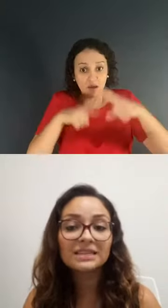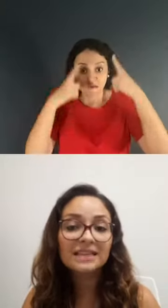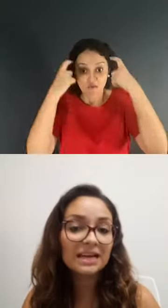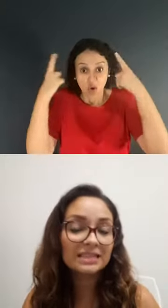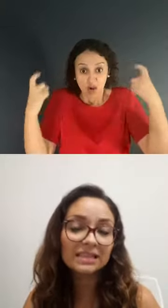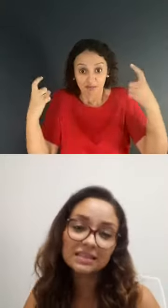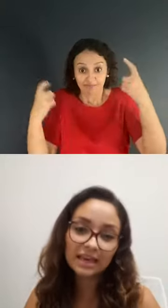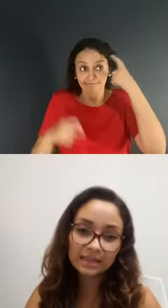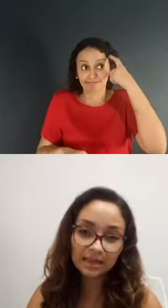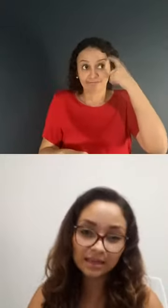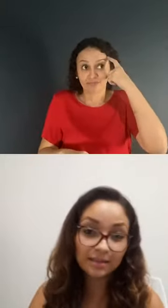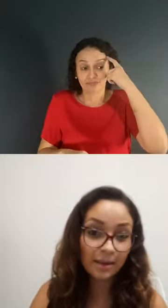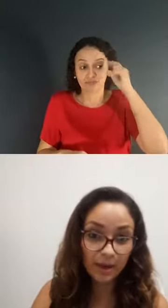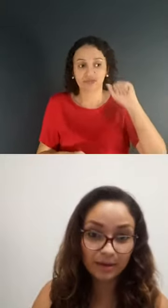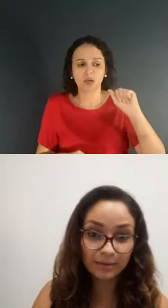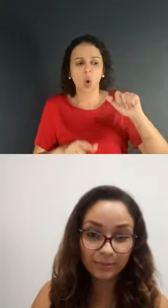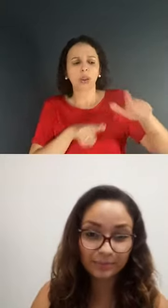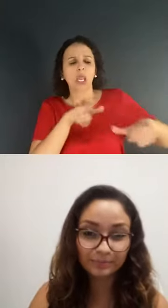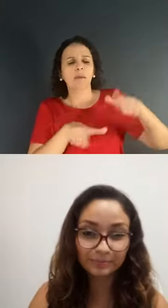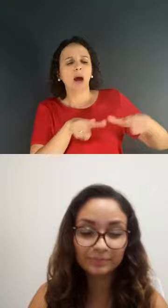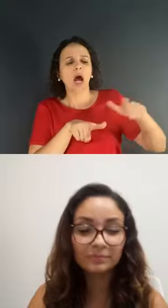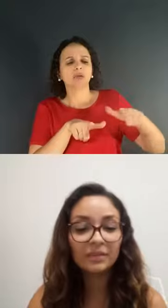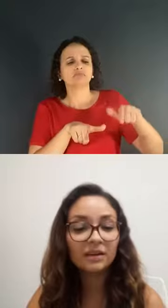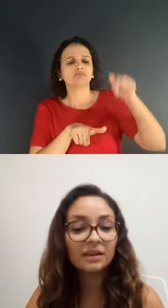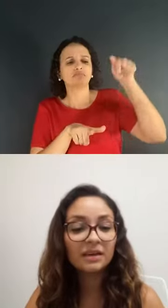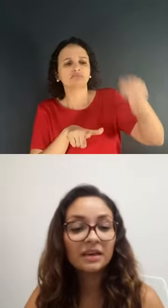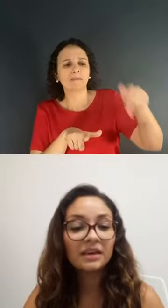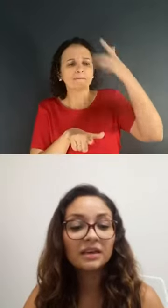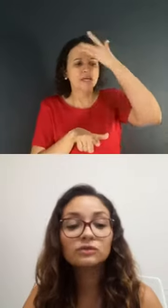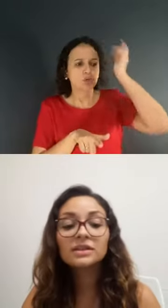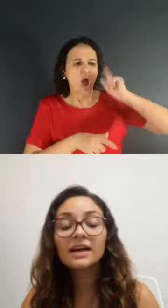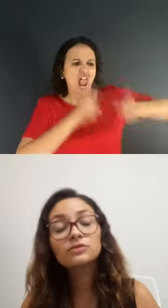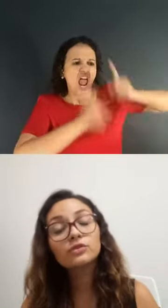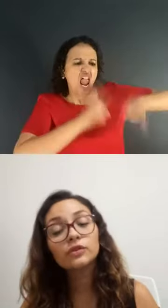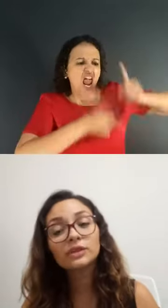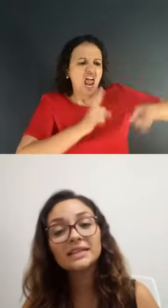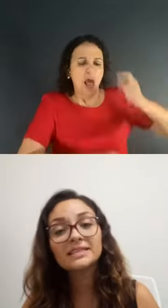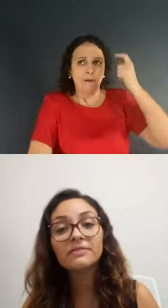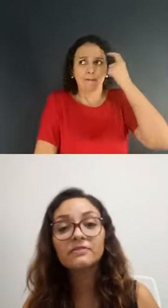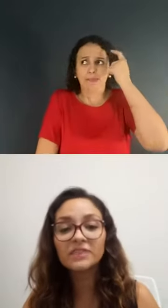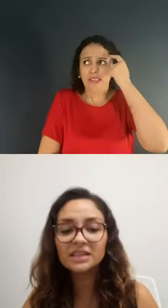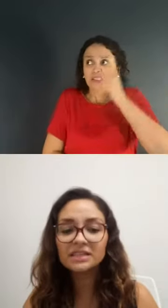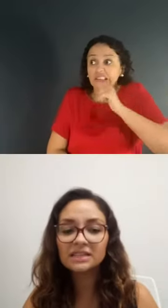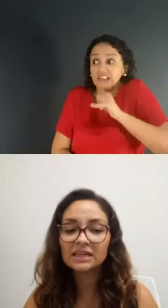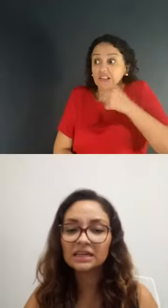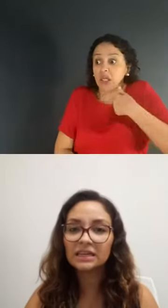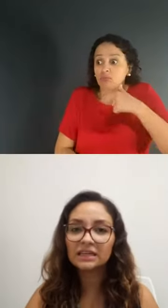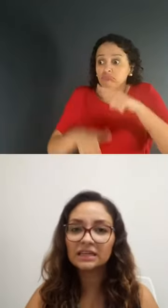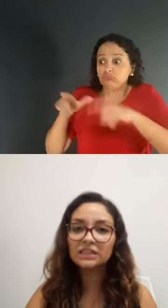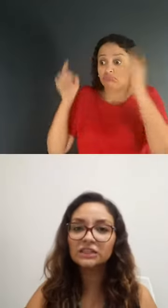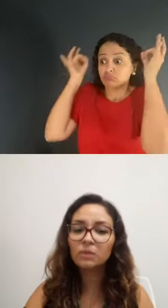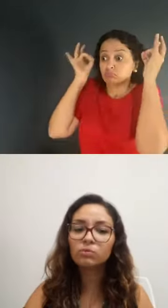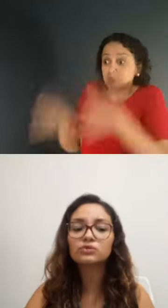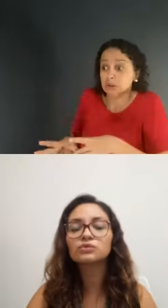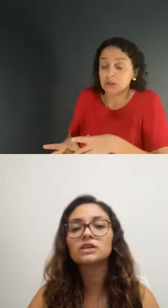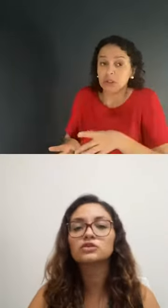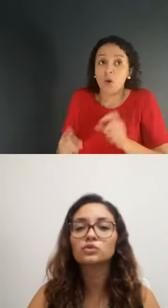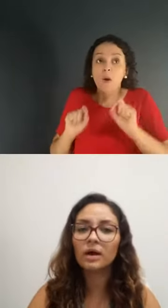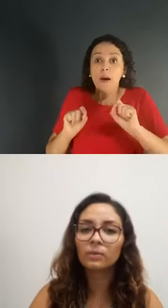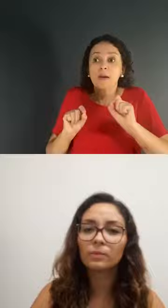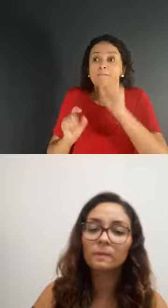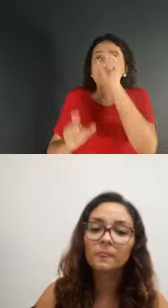vão pensar se ela sair daquele trabalho. E nos casos de violência física e de